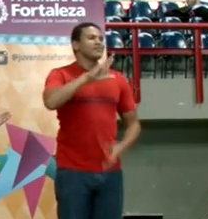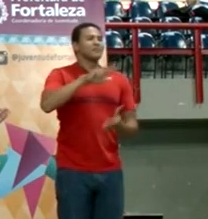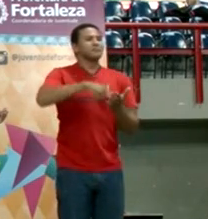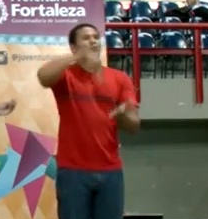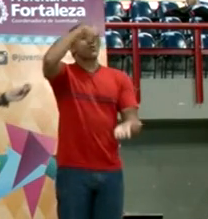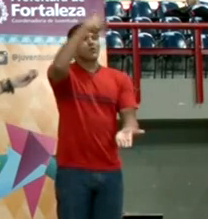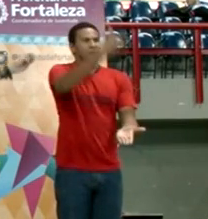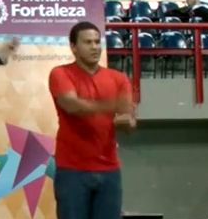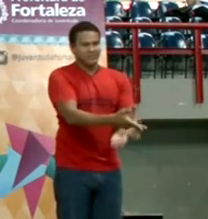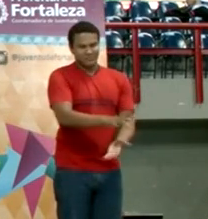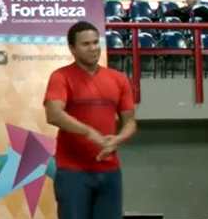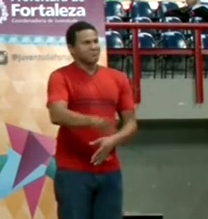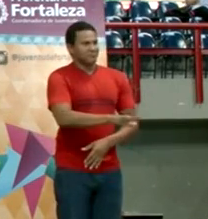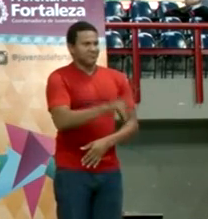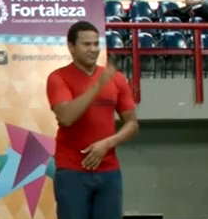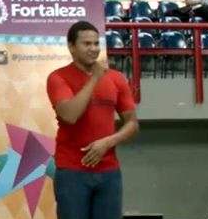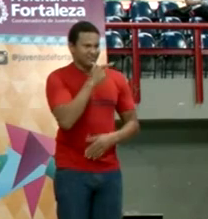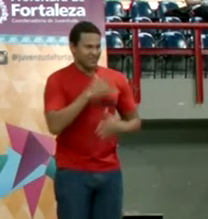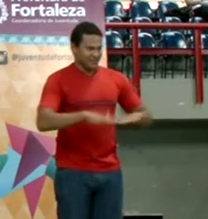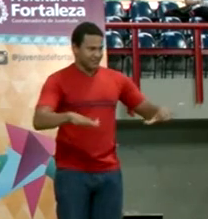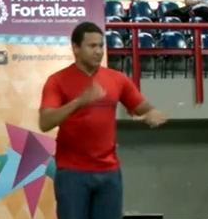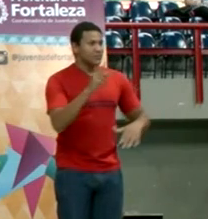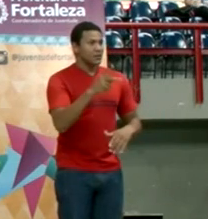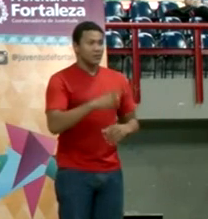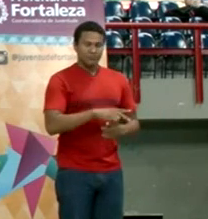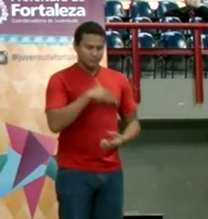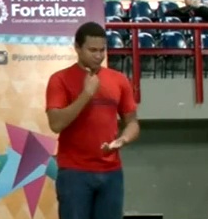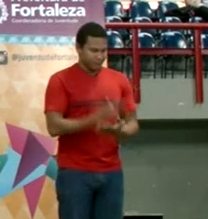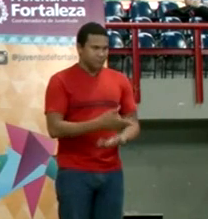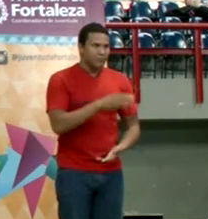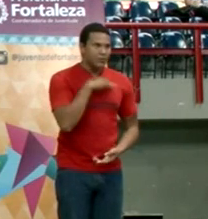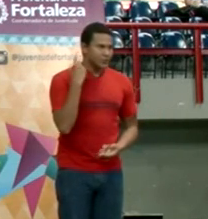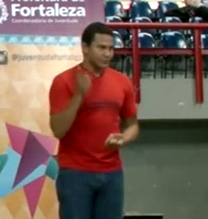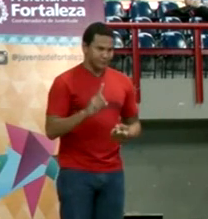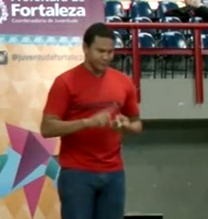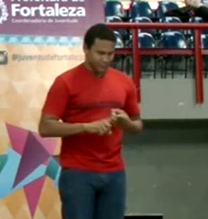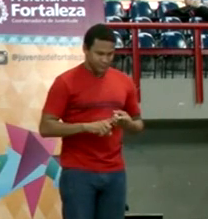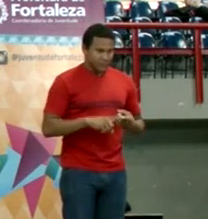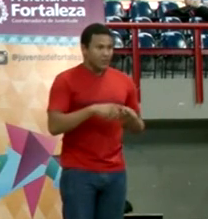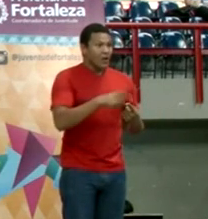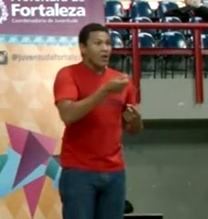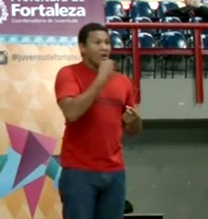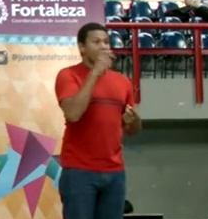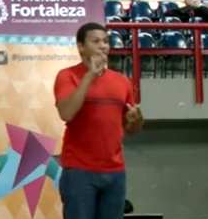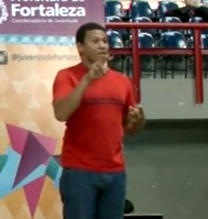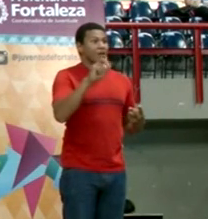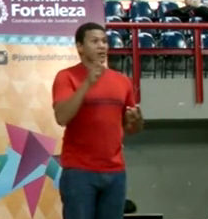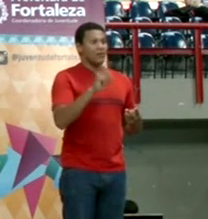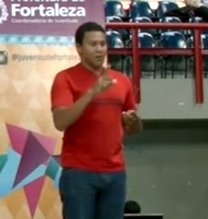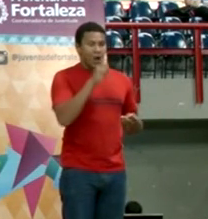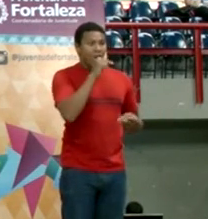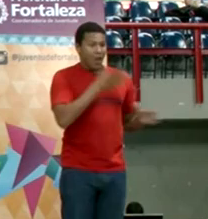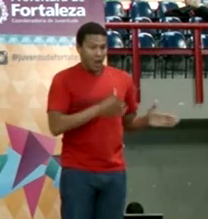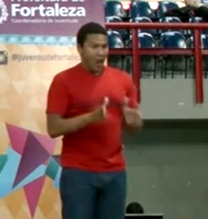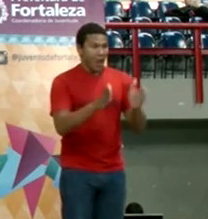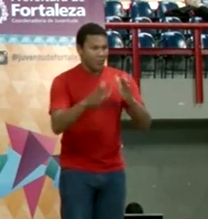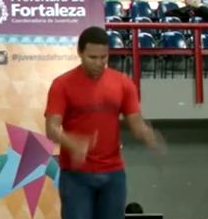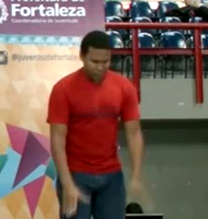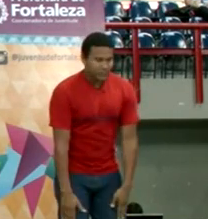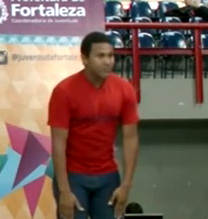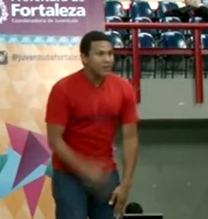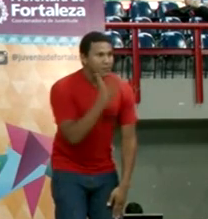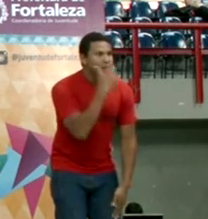isso aí. Ele pulou, não morreu na queda. Não morreu envenenado porque ele ficou na água do rio, na altura do